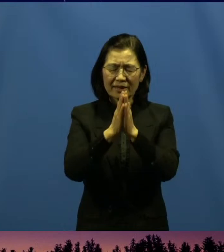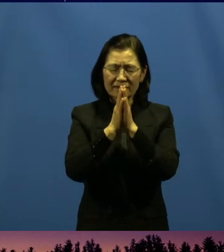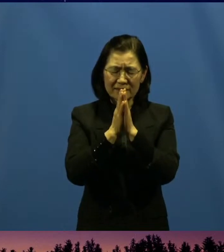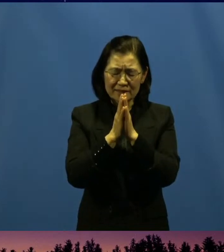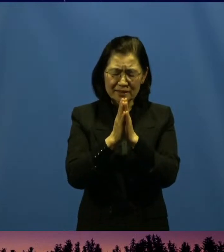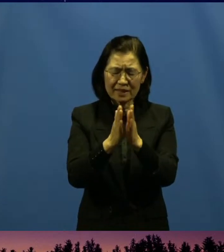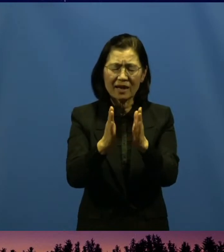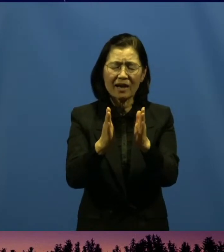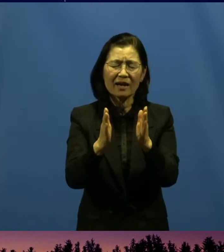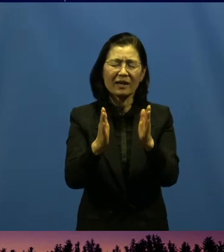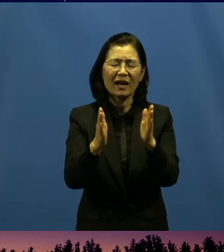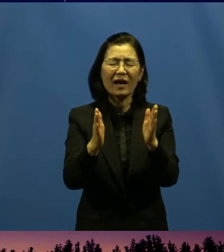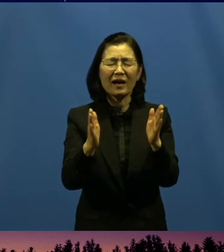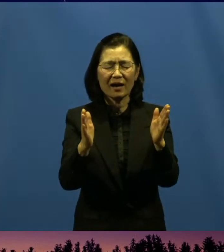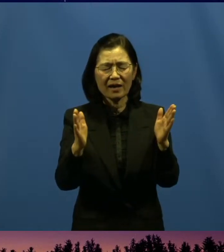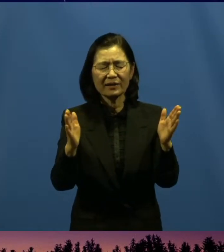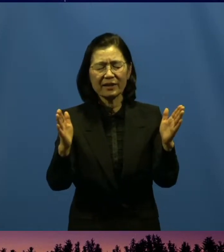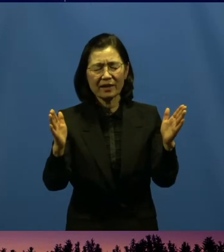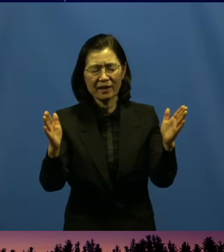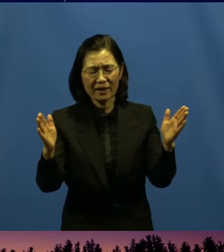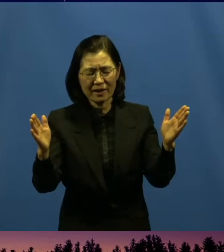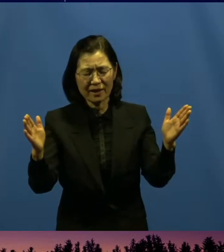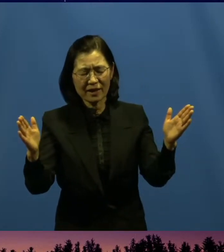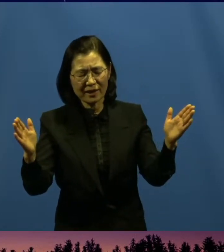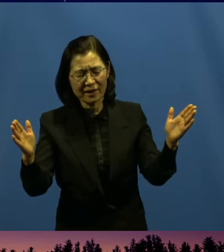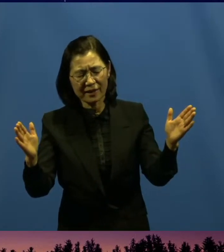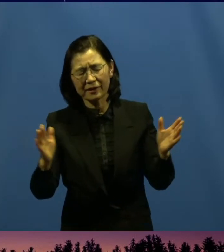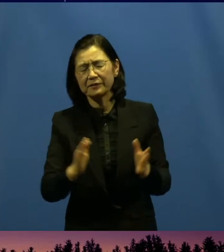일하기 시작하네.